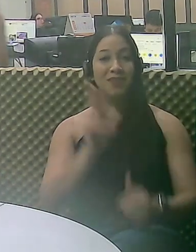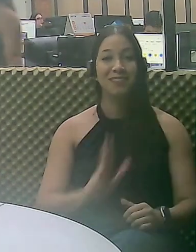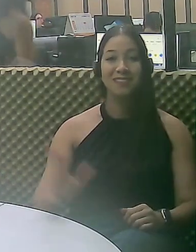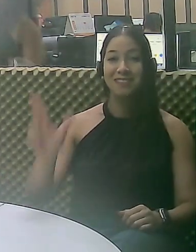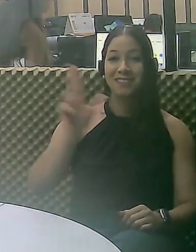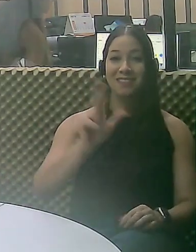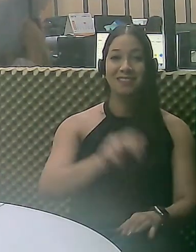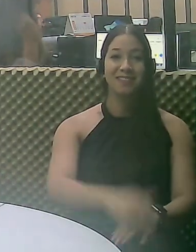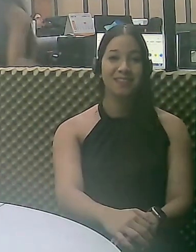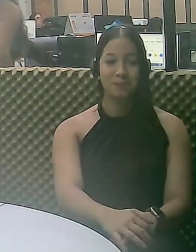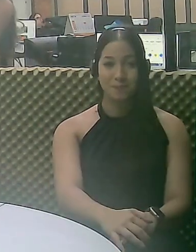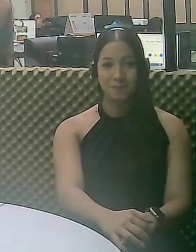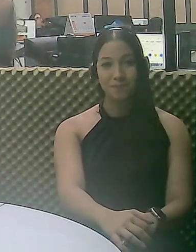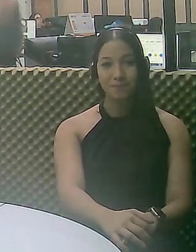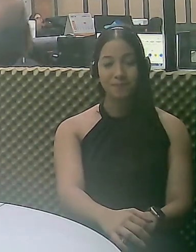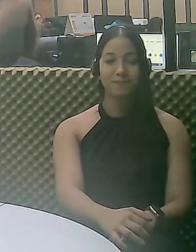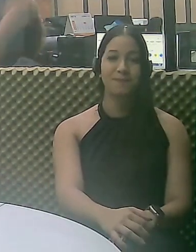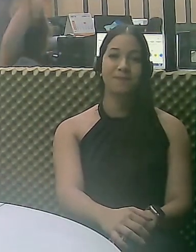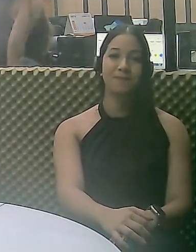Uberlândia.